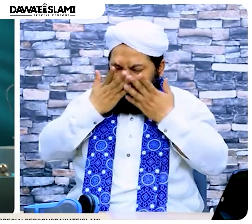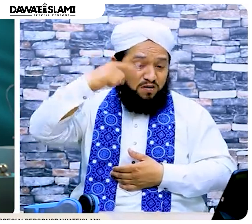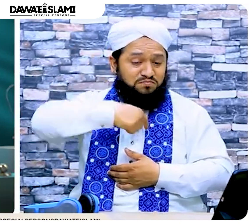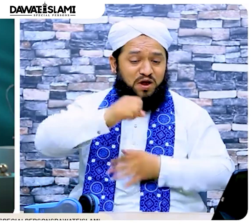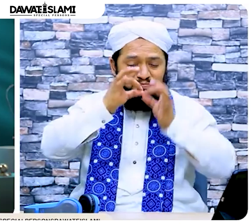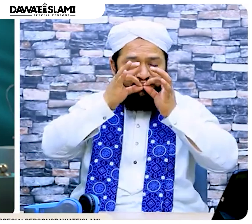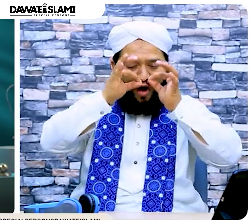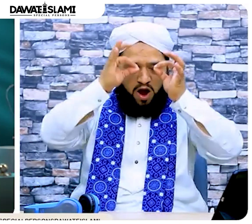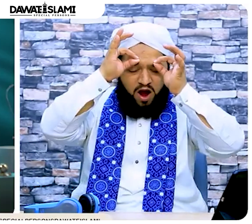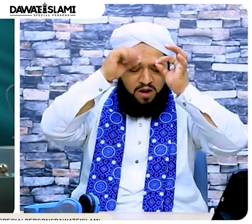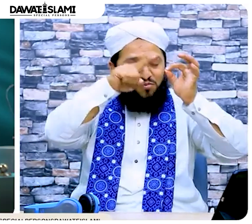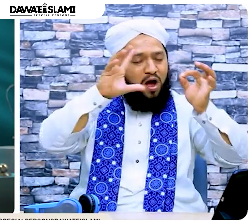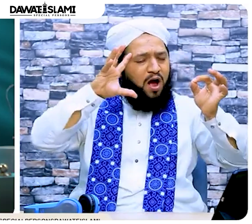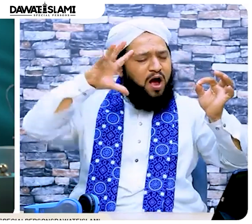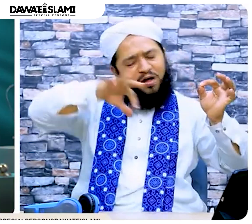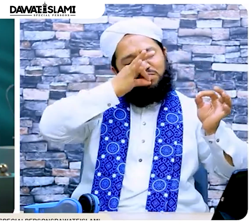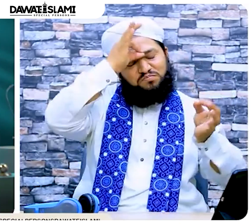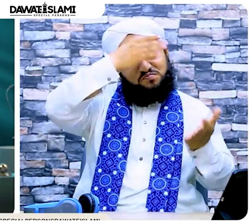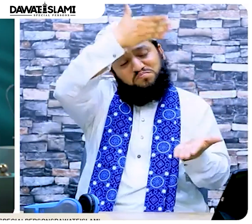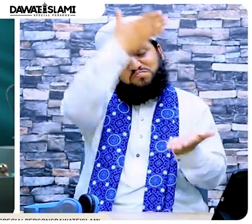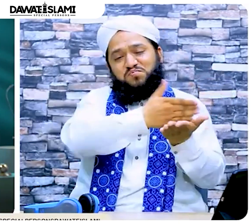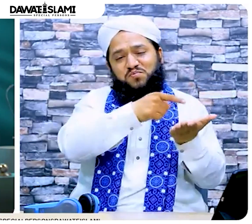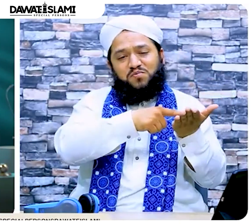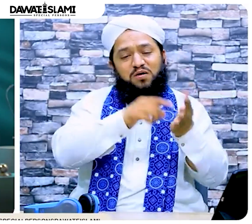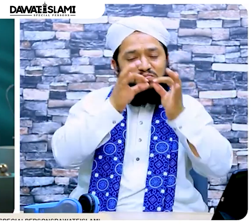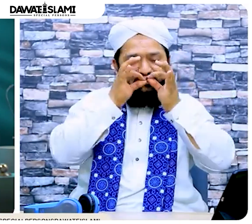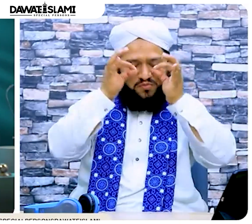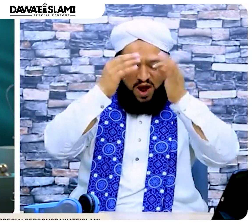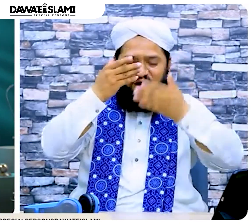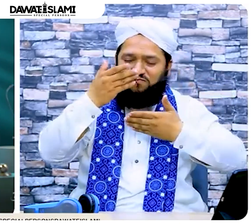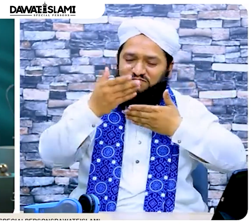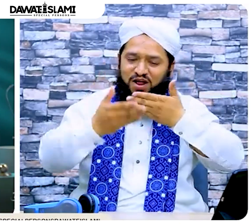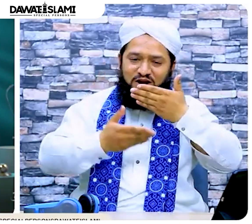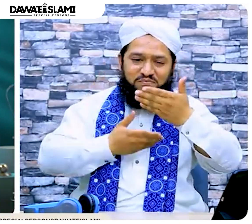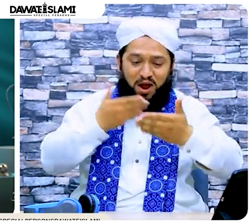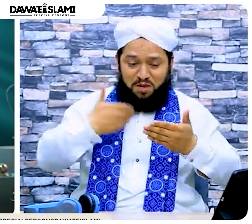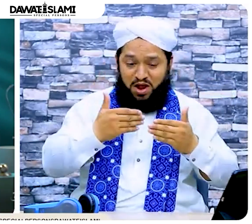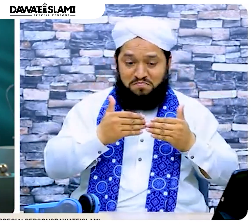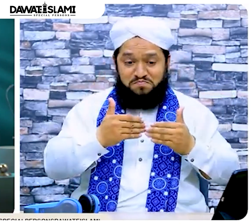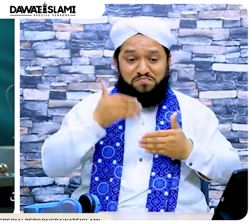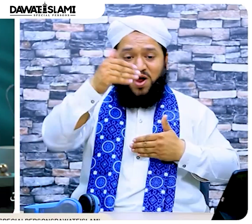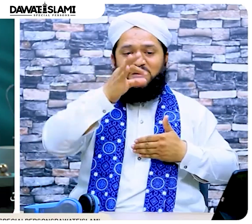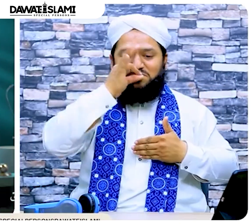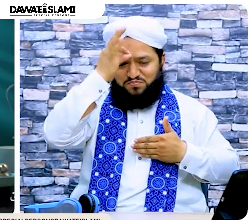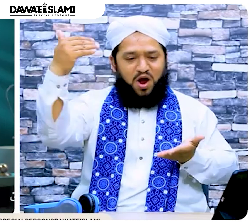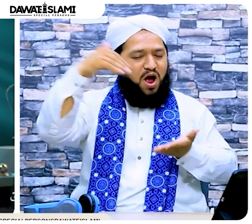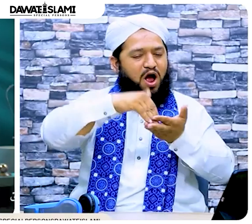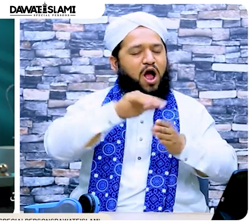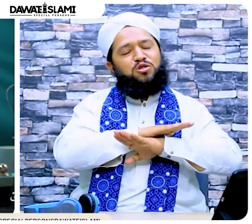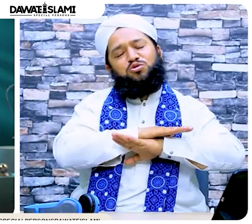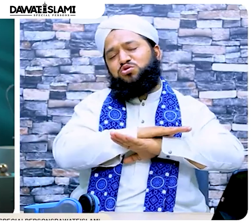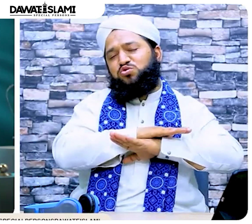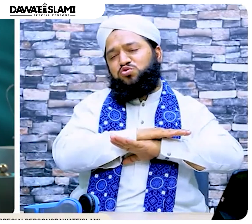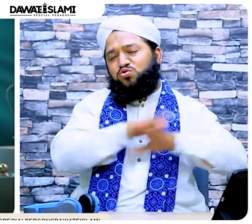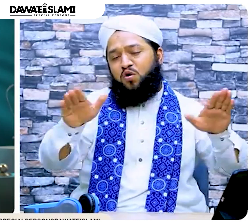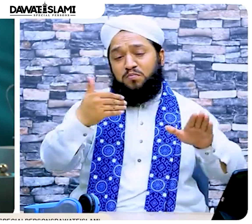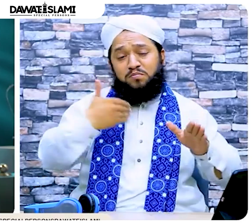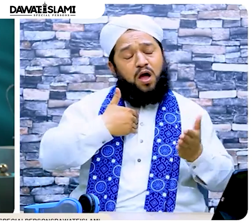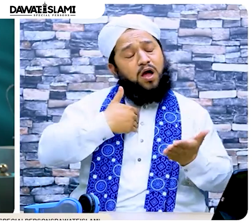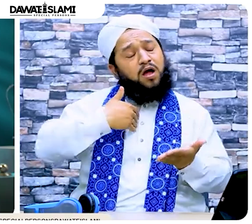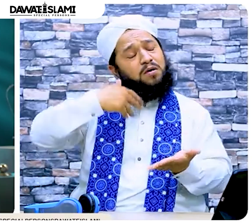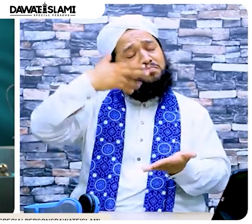بادشاہ اس کے کپڑوں سے برکت لیں گے، مگر اس کے ہاں لڑکی ہو گئی تو اس پر کہنے لگا کہ وہی سمجھنے میں غلطی ہو گئی ہے، اب کی